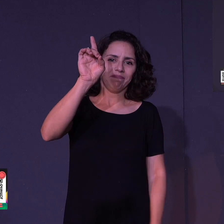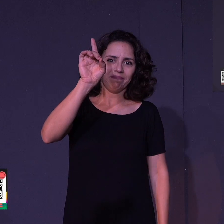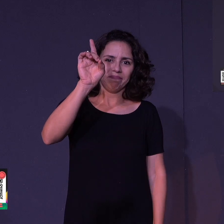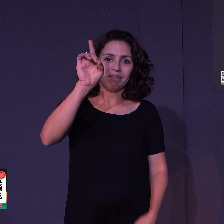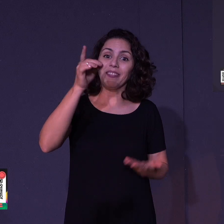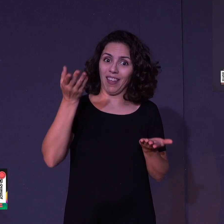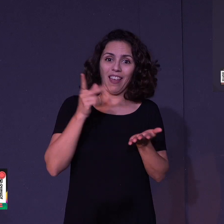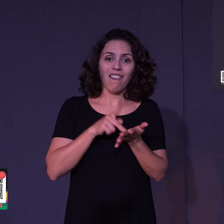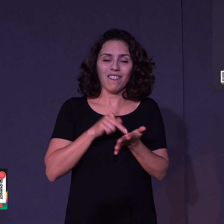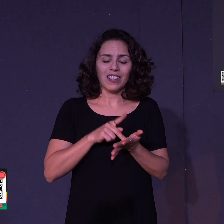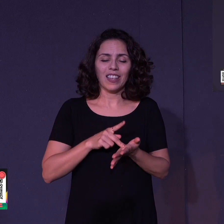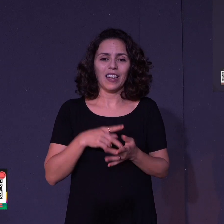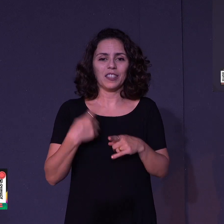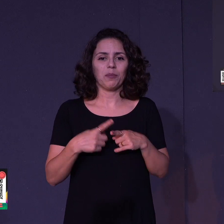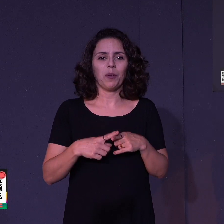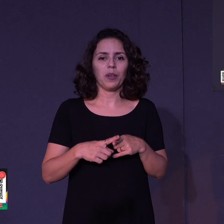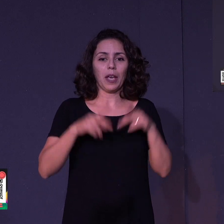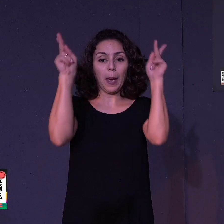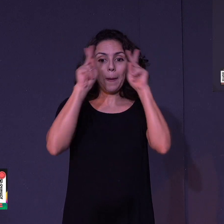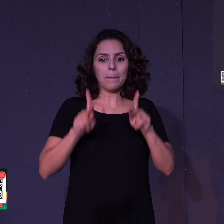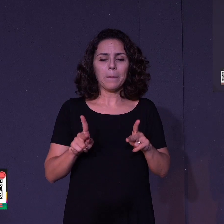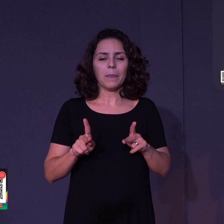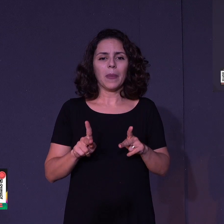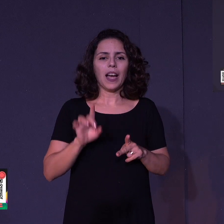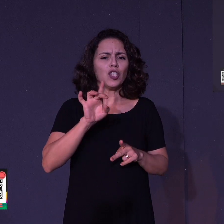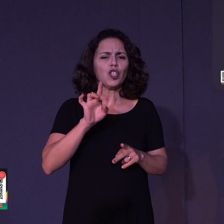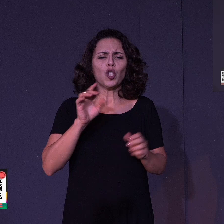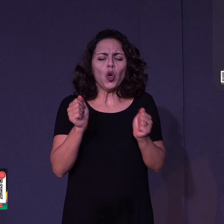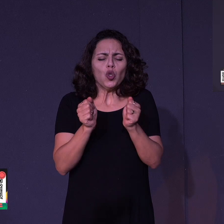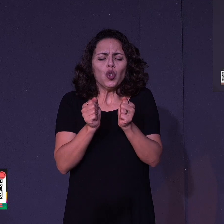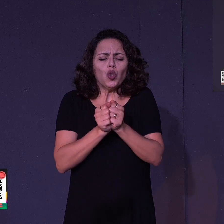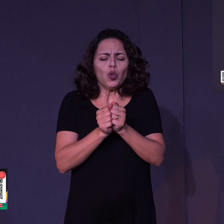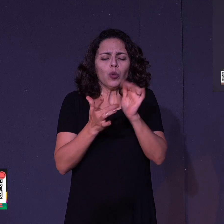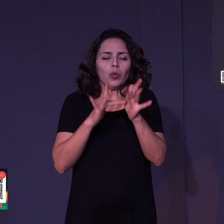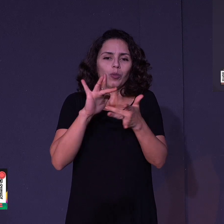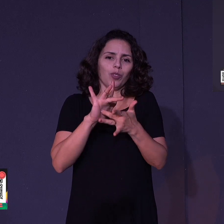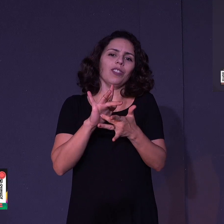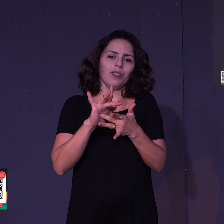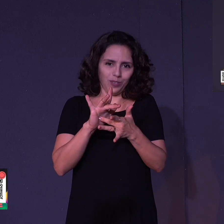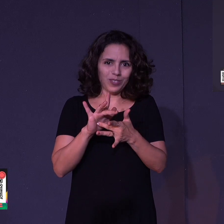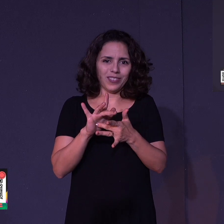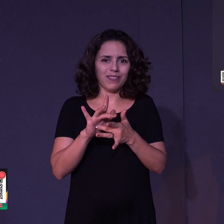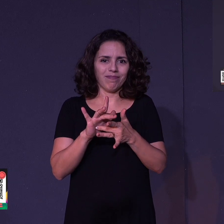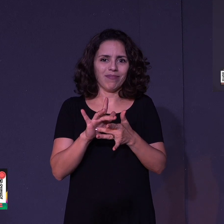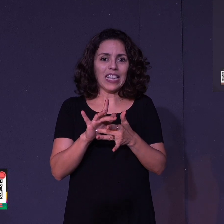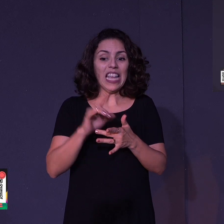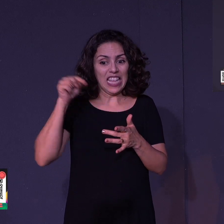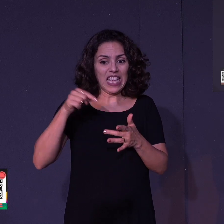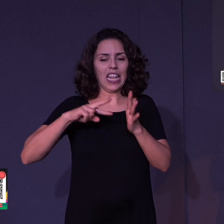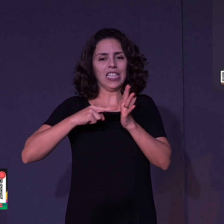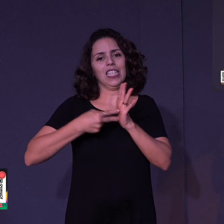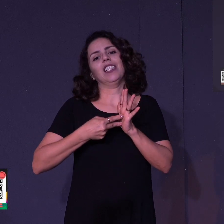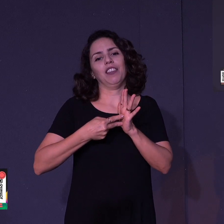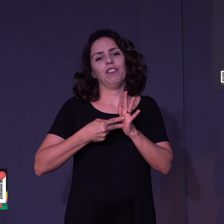verdadeira paz nós só encontramos em Jesus. Estabelecer que Jesus é o nosso fundamento, estabelecer